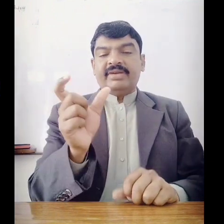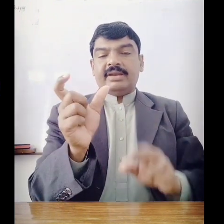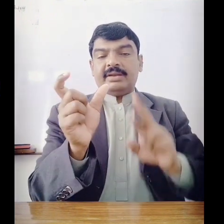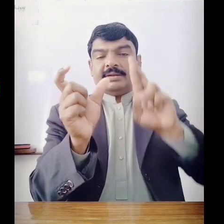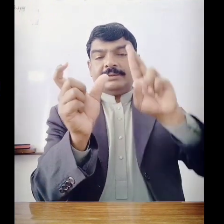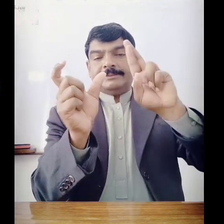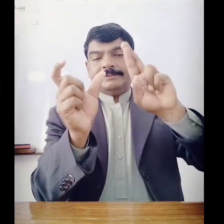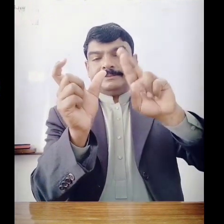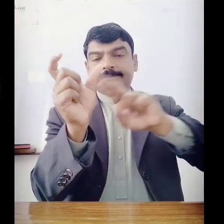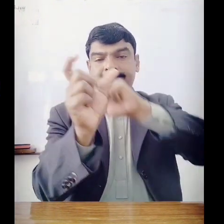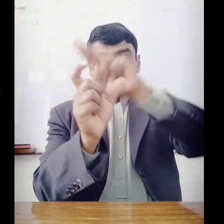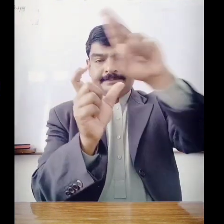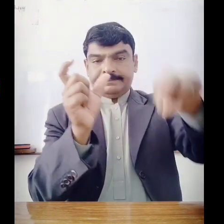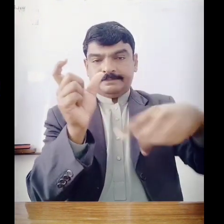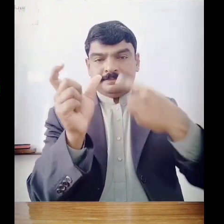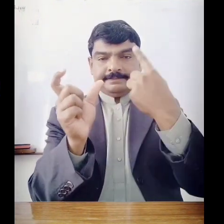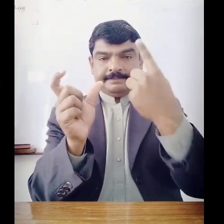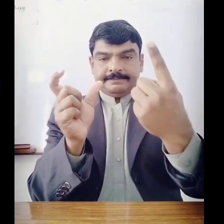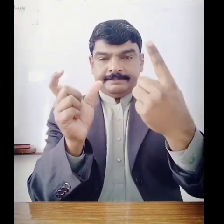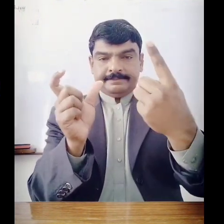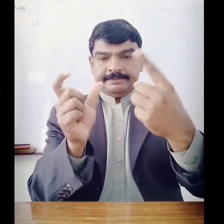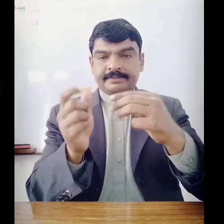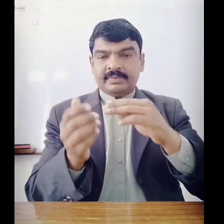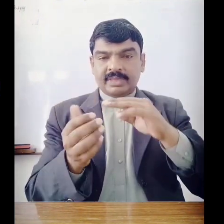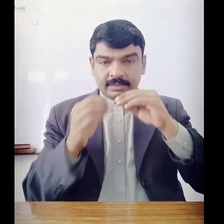रबियुल अव्वल,